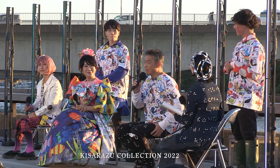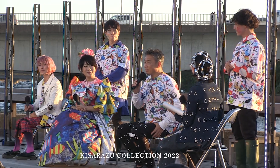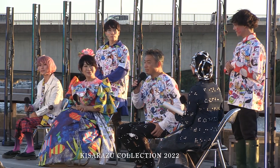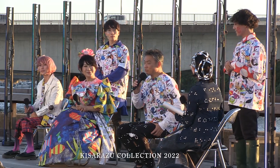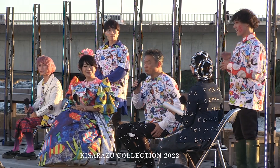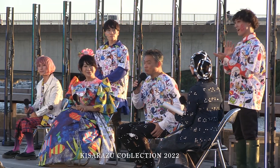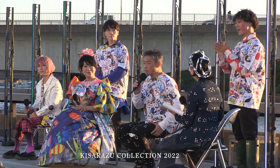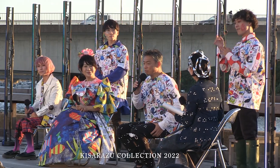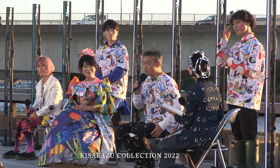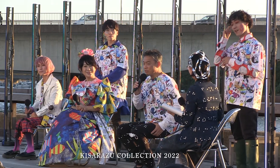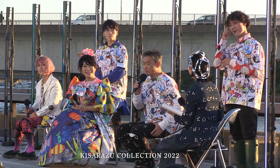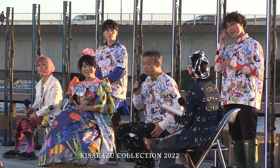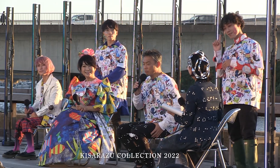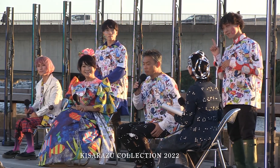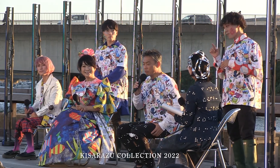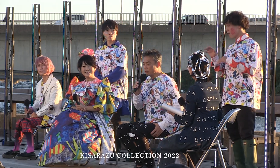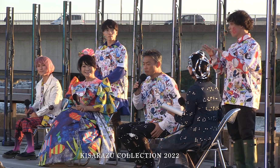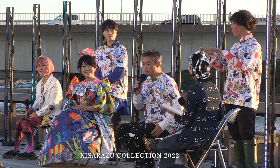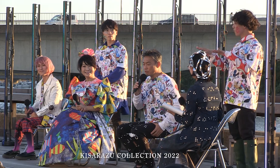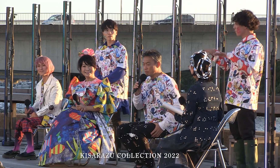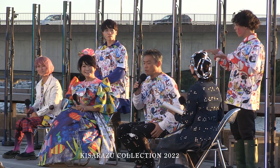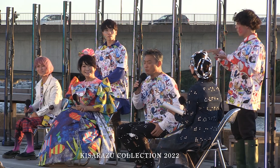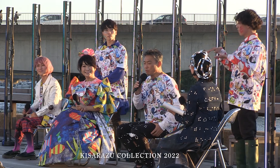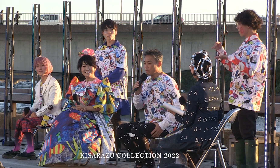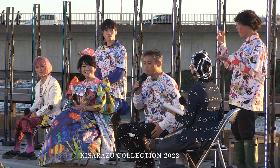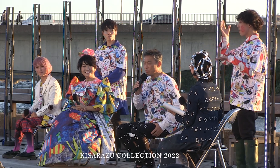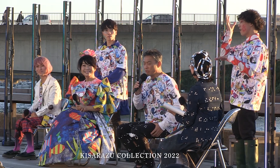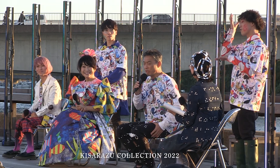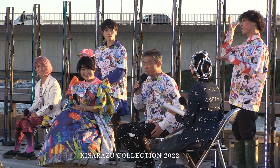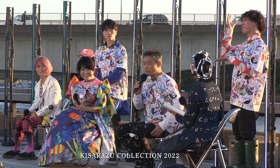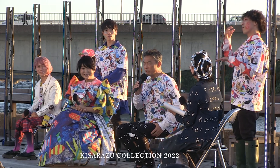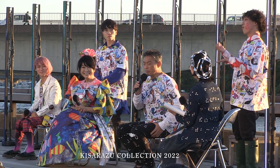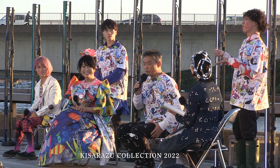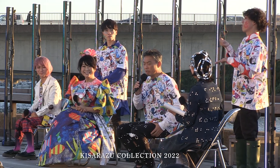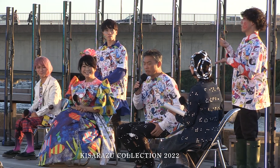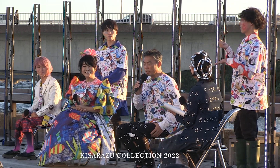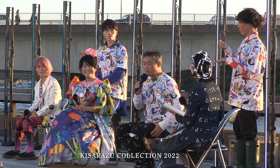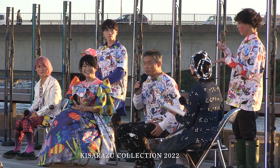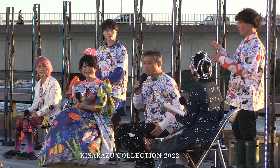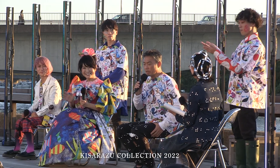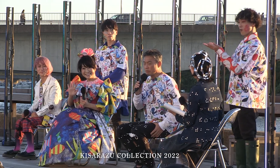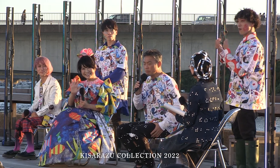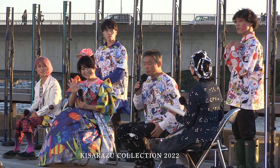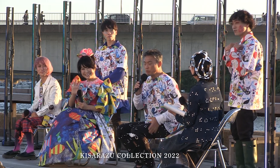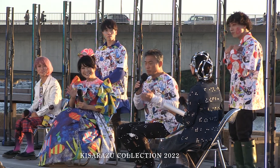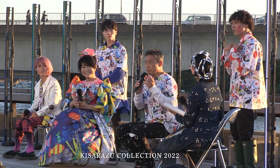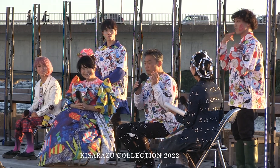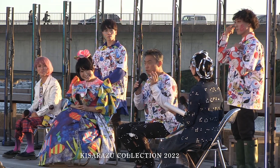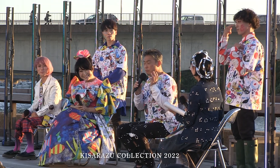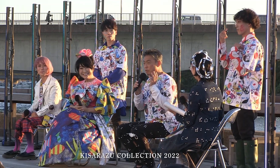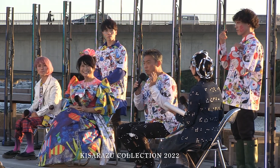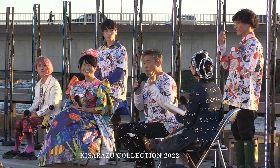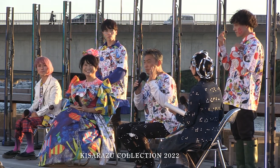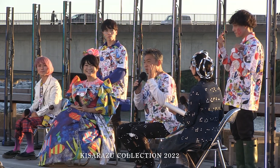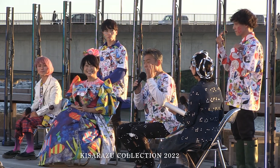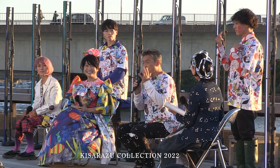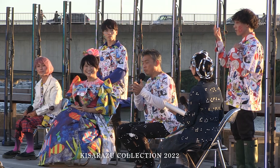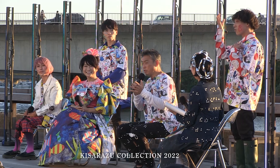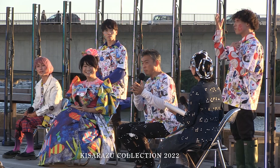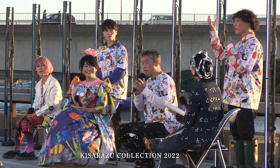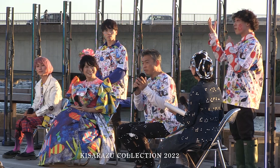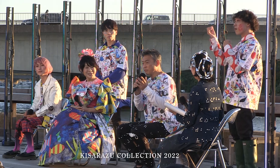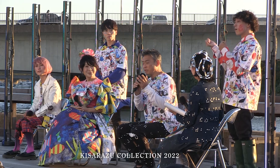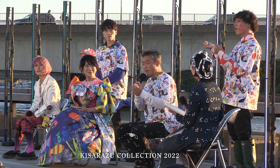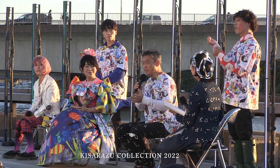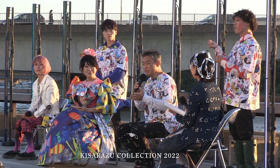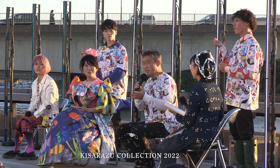改めて考えると、子どもたちってもう夢を持ってもらわなきゃいけないのかなって、れ夢を持